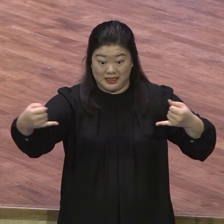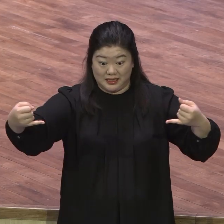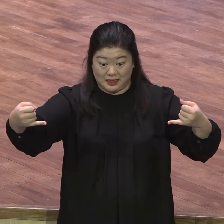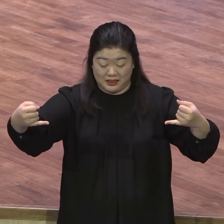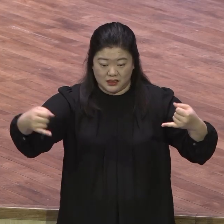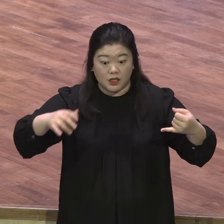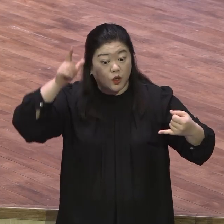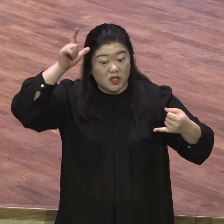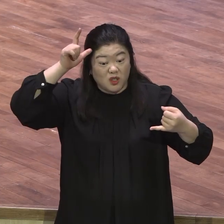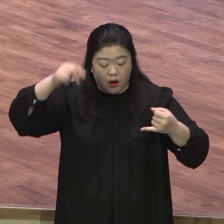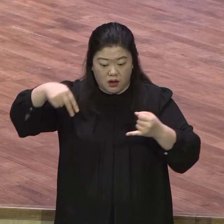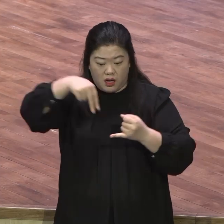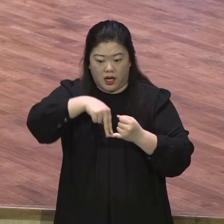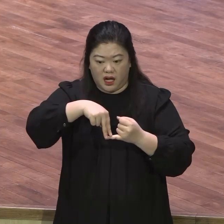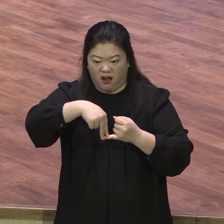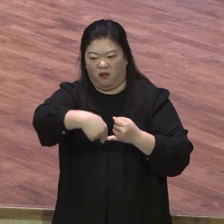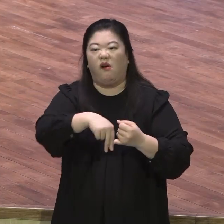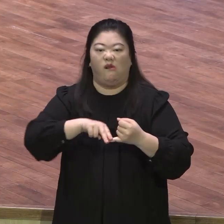아슬아슬합니까?